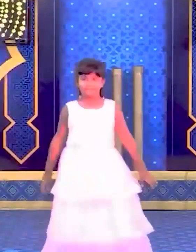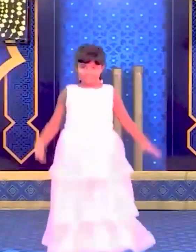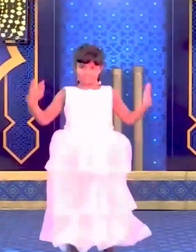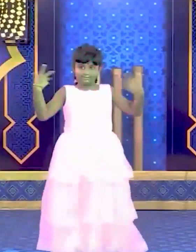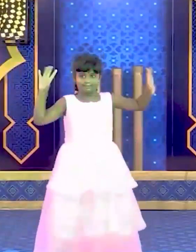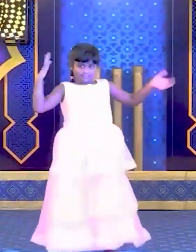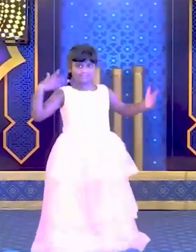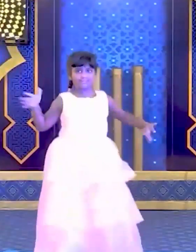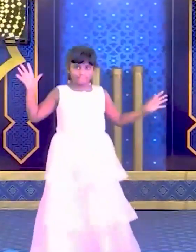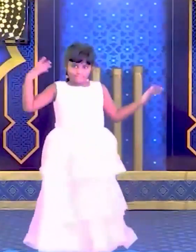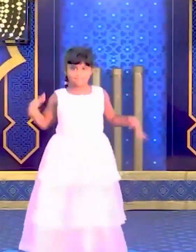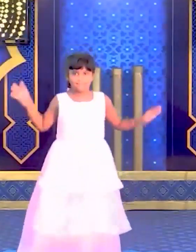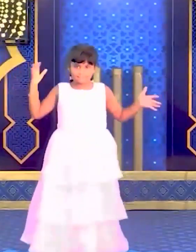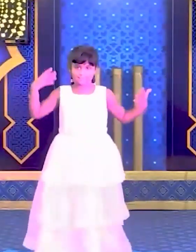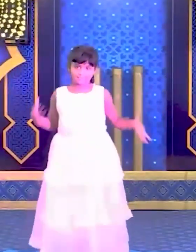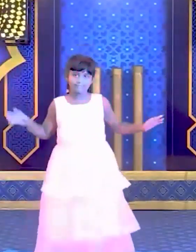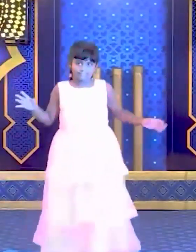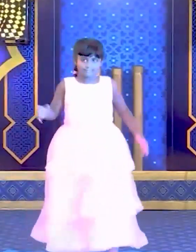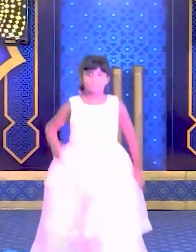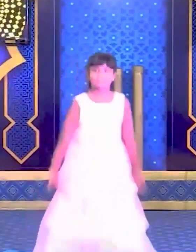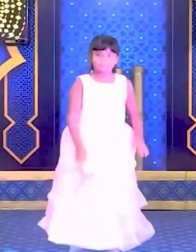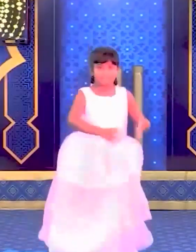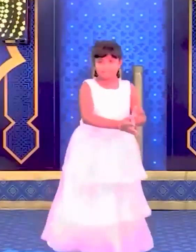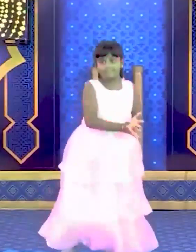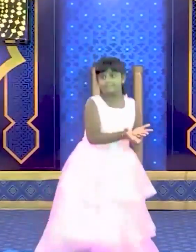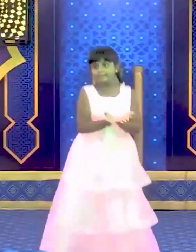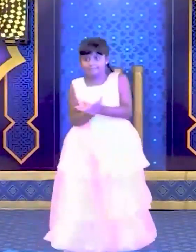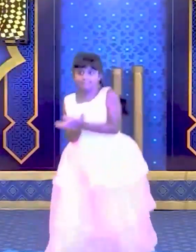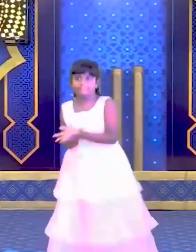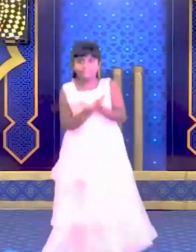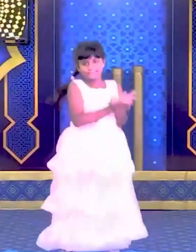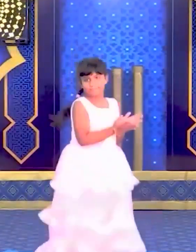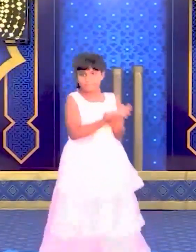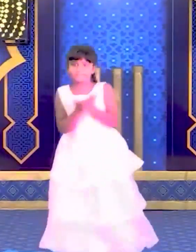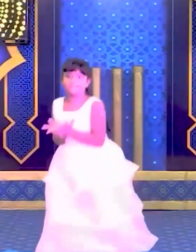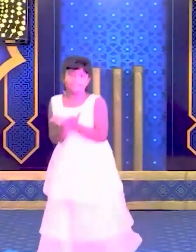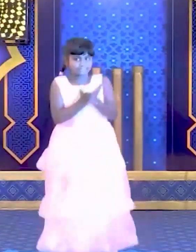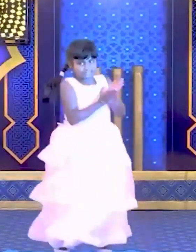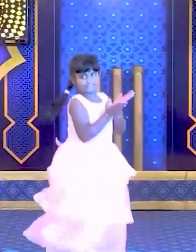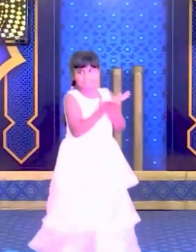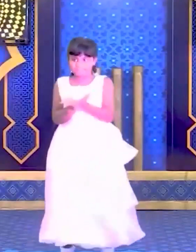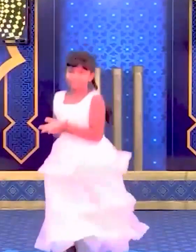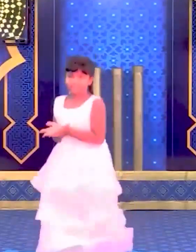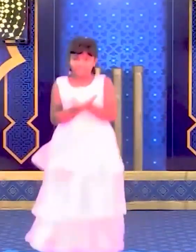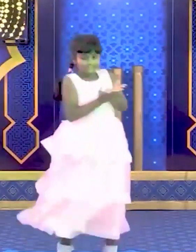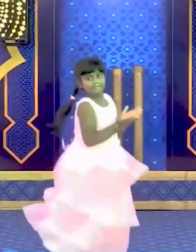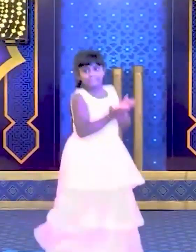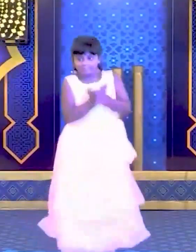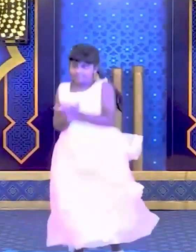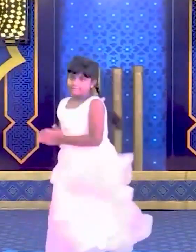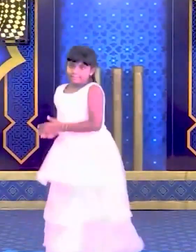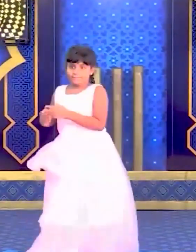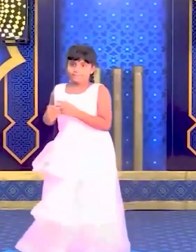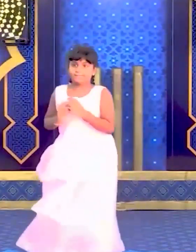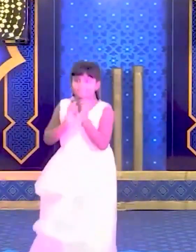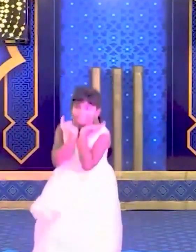स्वर्ग और पृथ्वी टल जाएंगे पर उसका वचन हमेशा रहेगा।